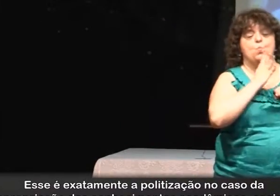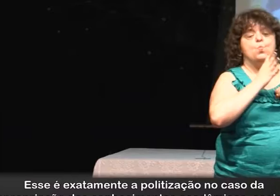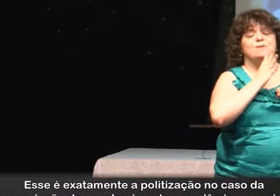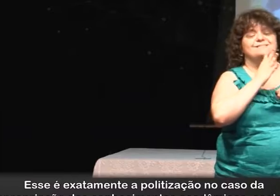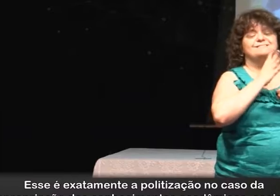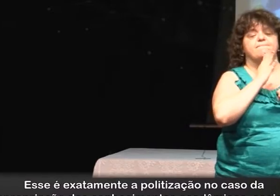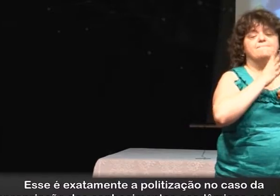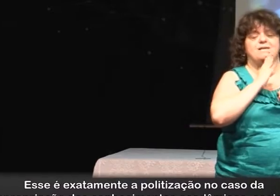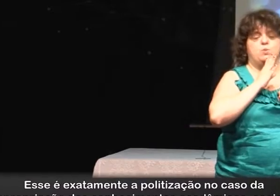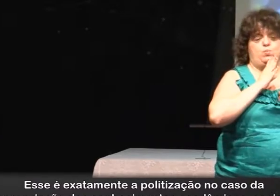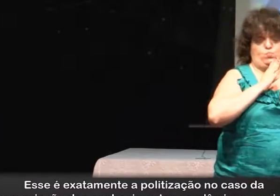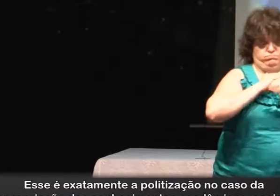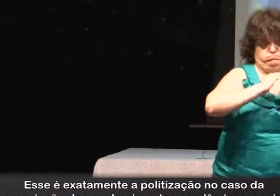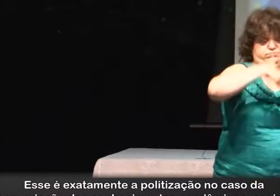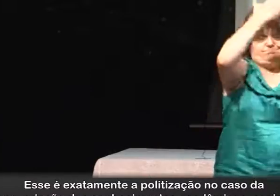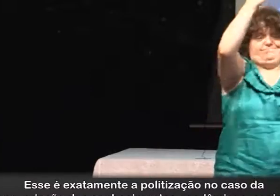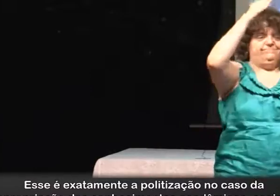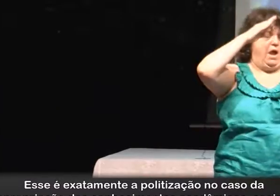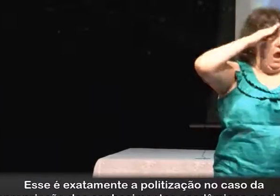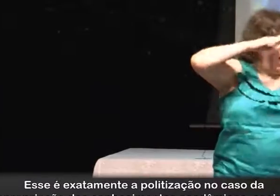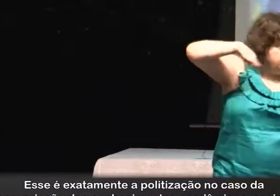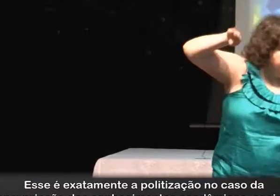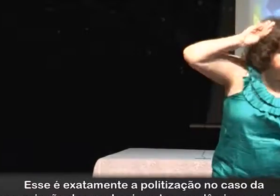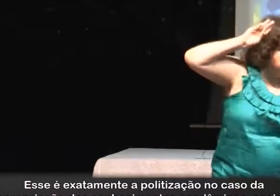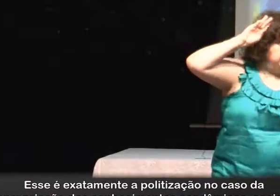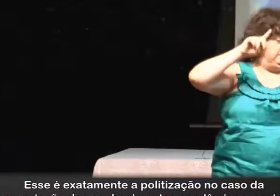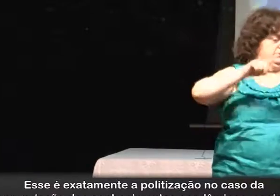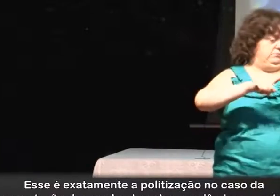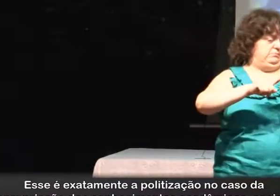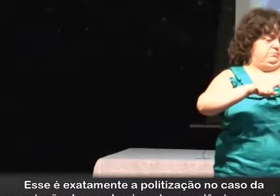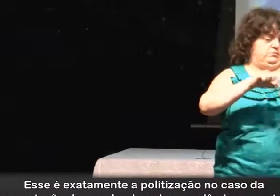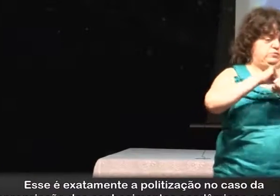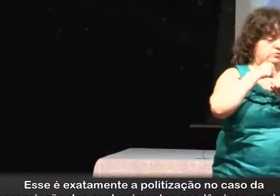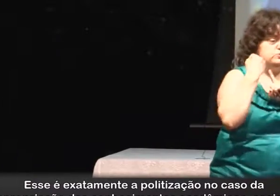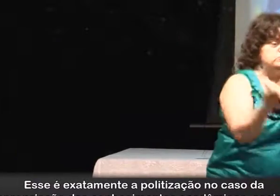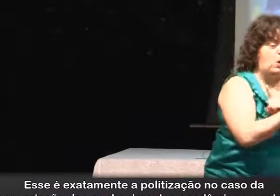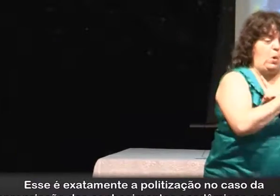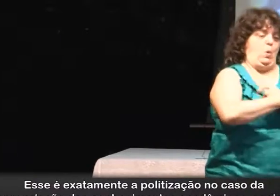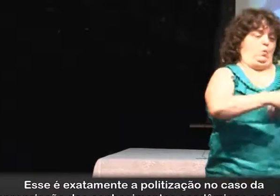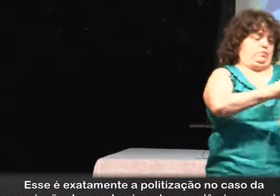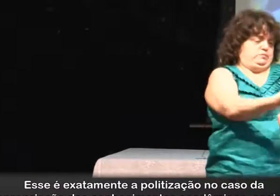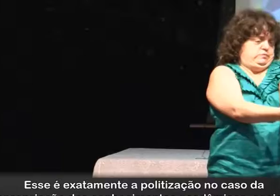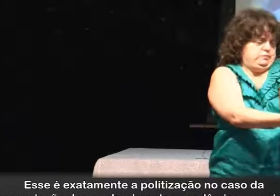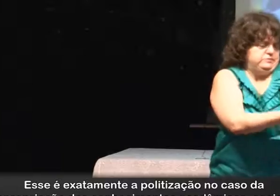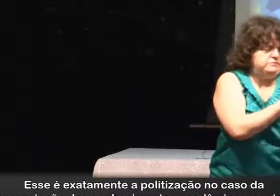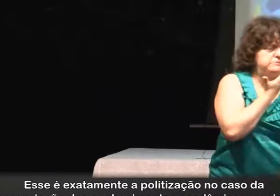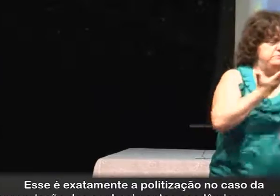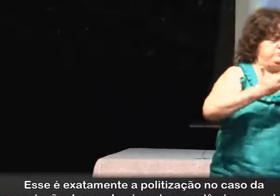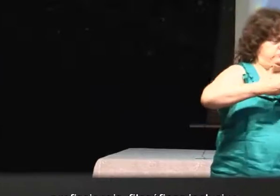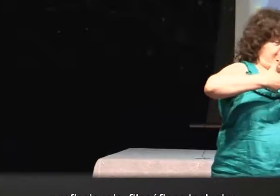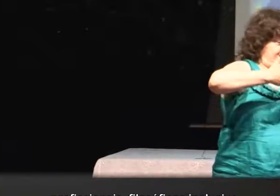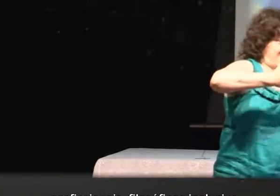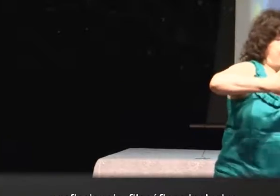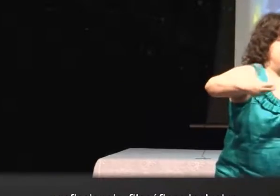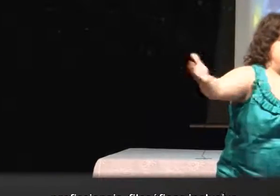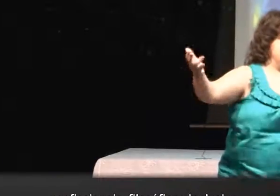no caso da apropriação dos conhecimentos acadêmicos, sociais, emocionais